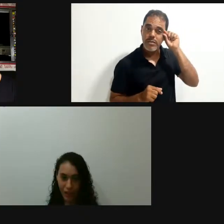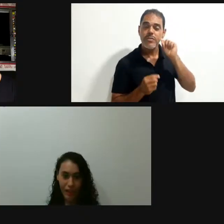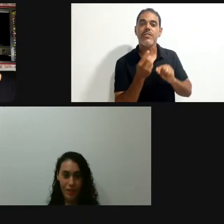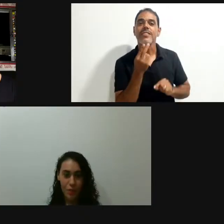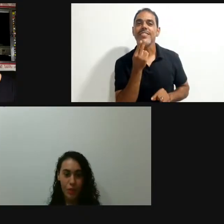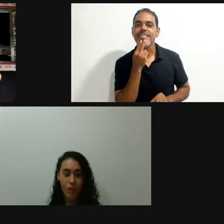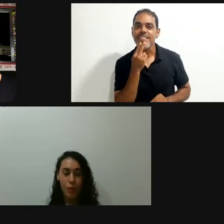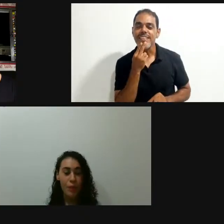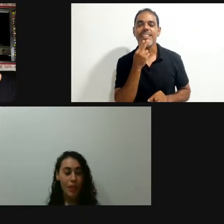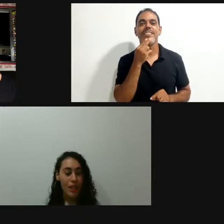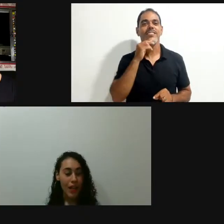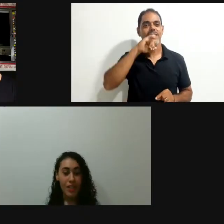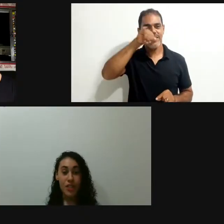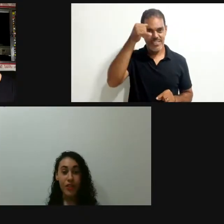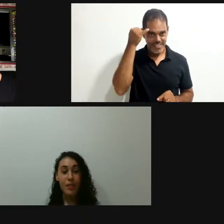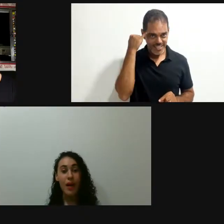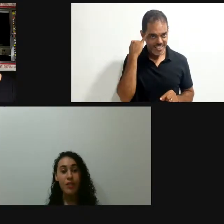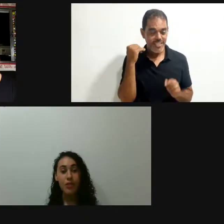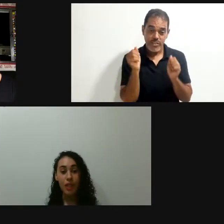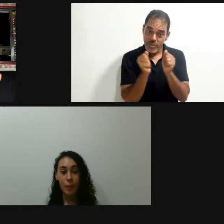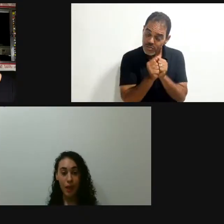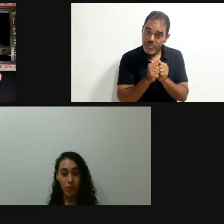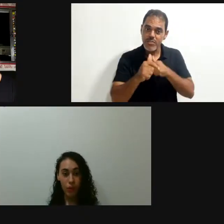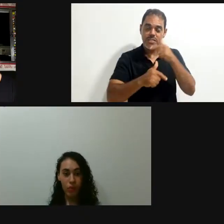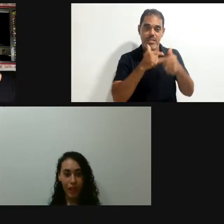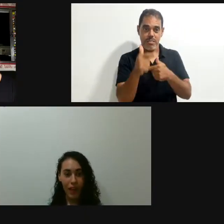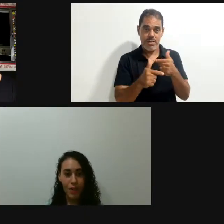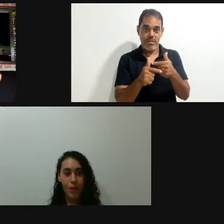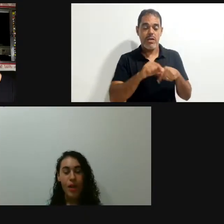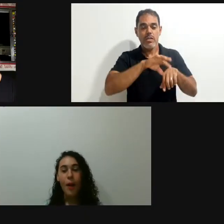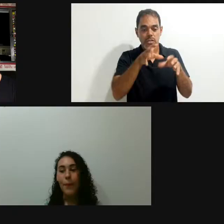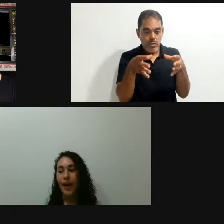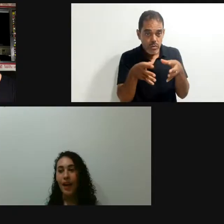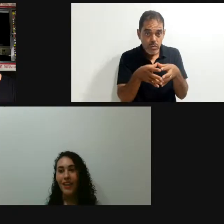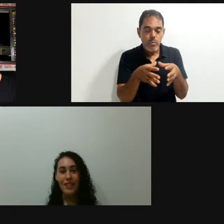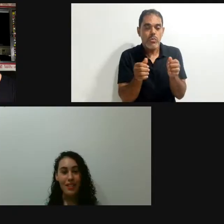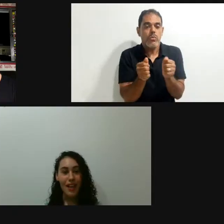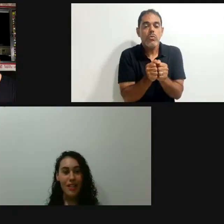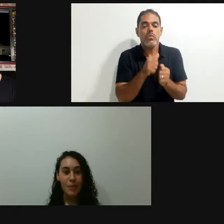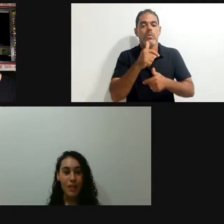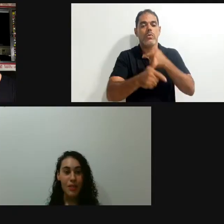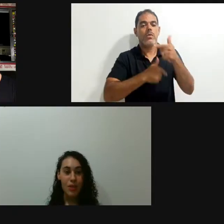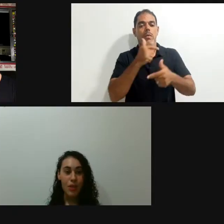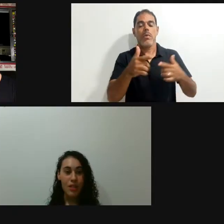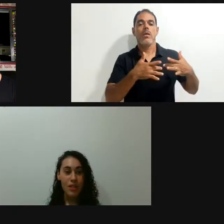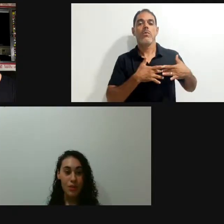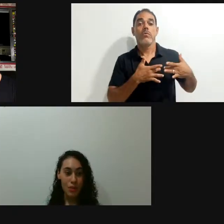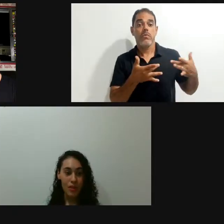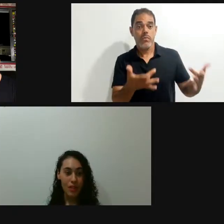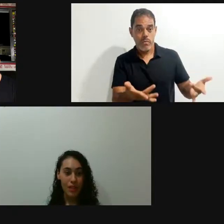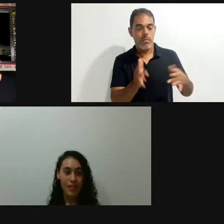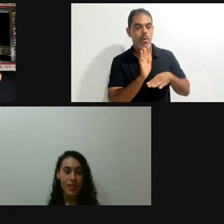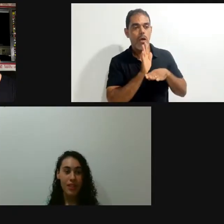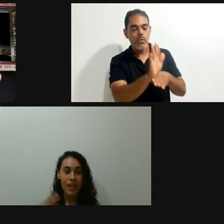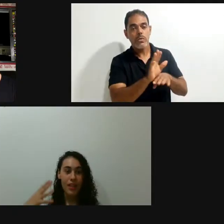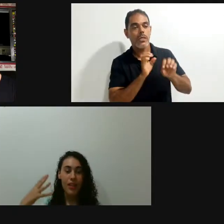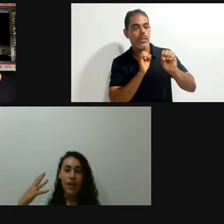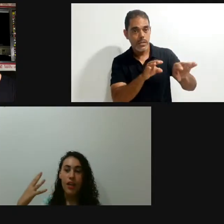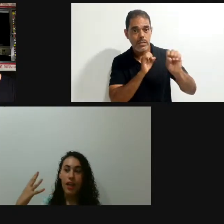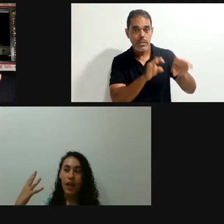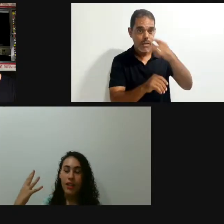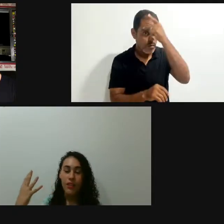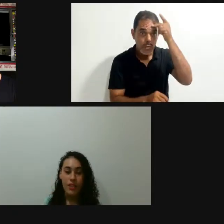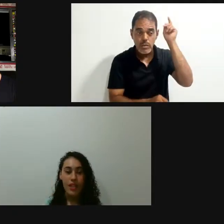caso eu agradeço muito, a gente faz parte de um trabalho voluntário para ensinar as pessoas surdas que